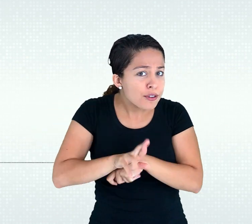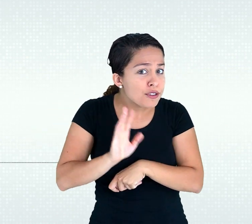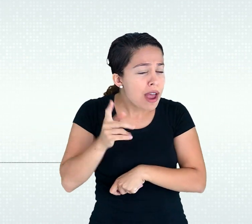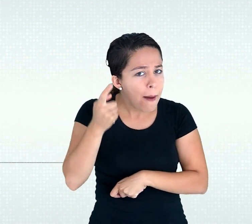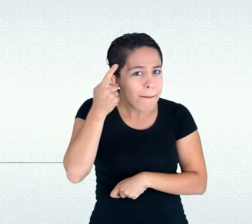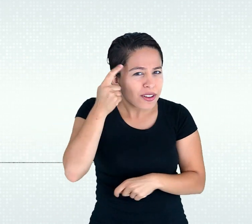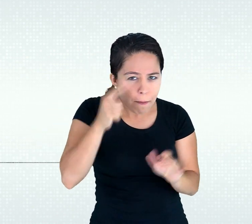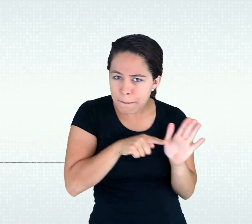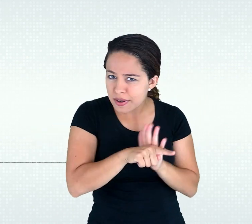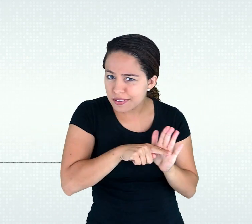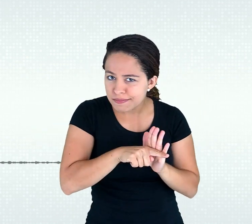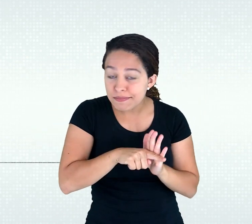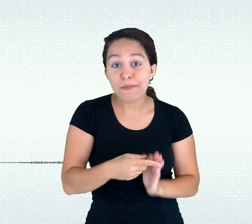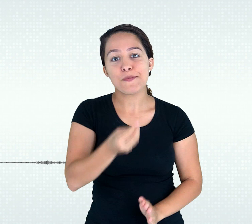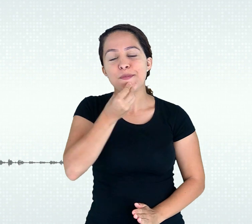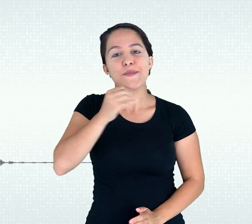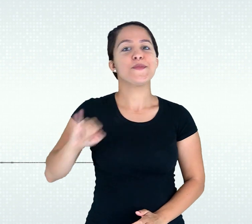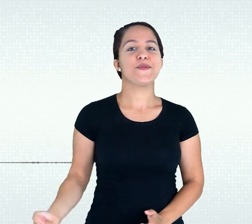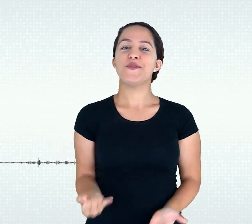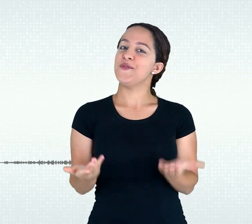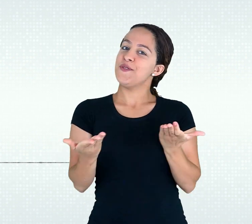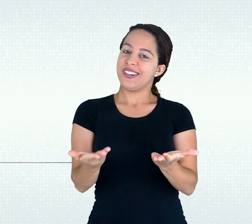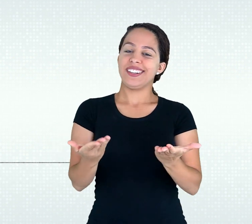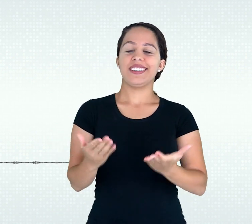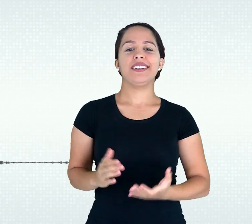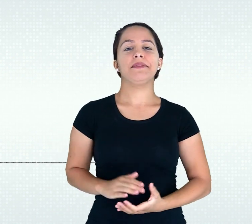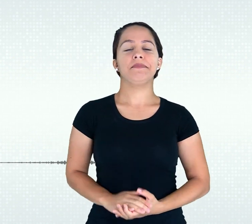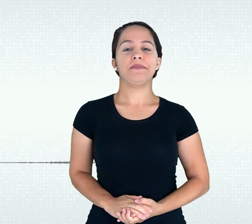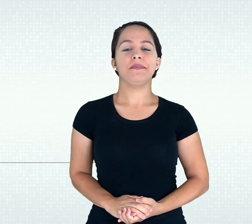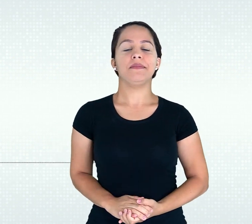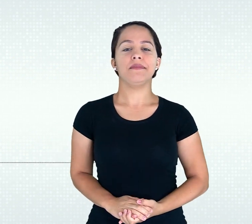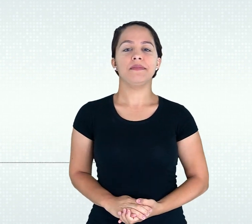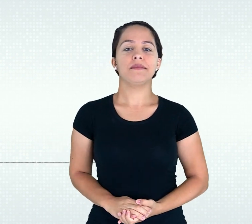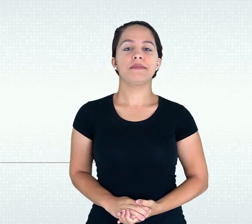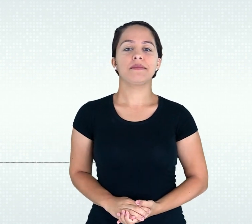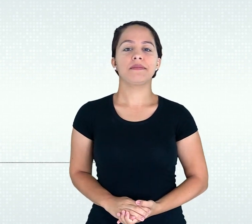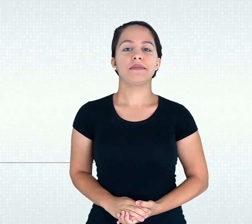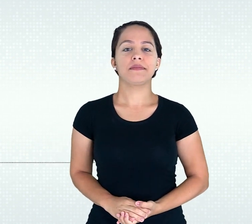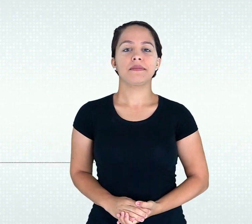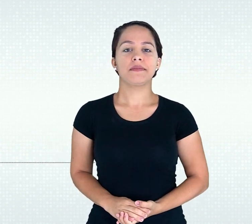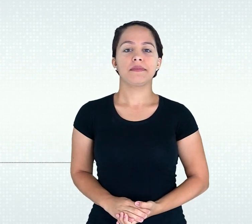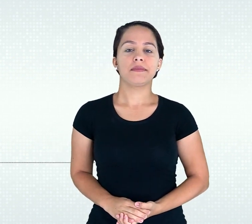recuperação talvez esta seja a oportunidade para